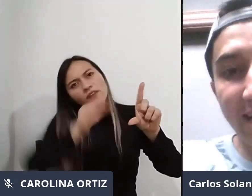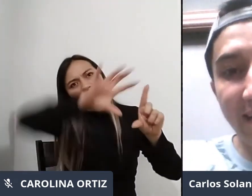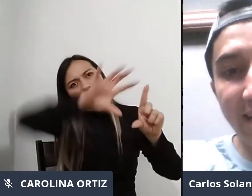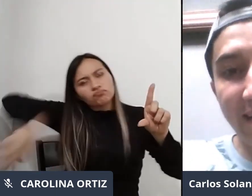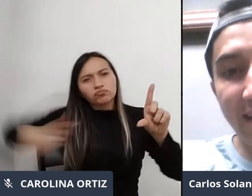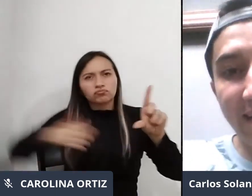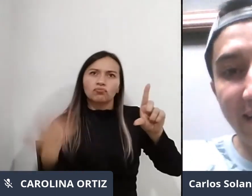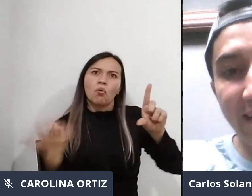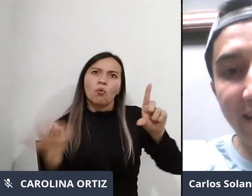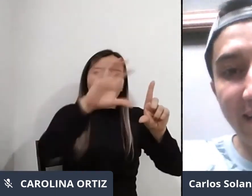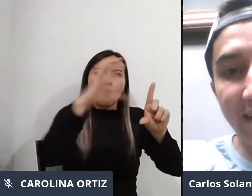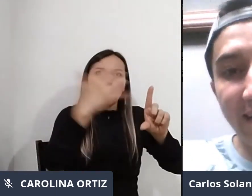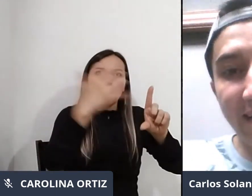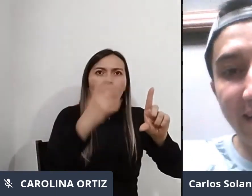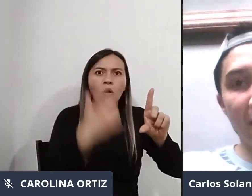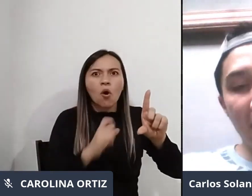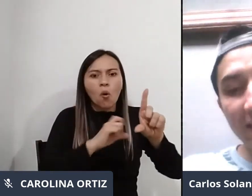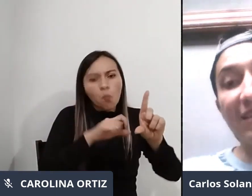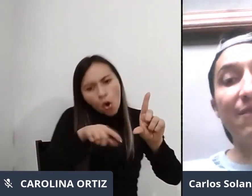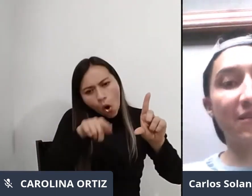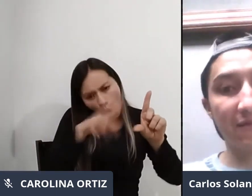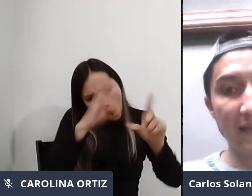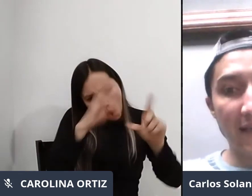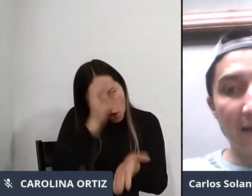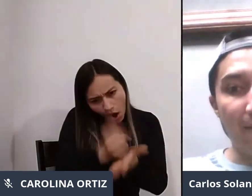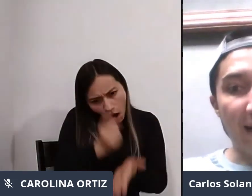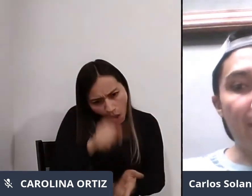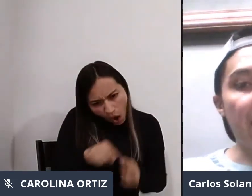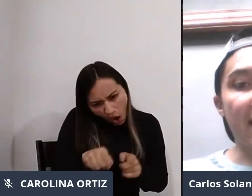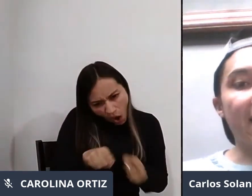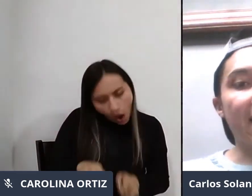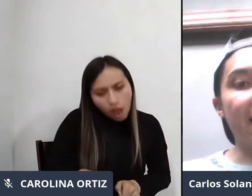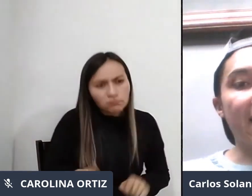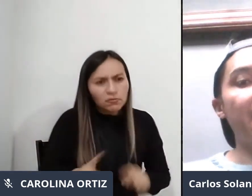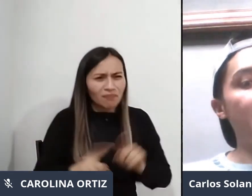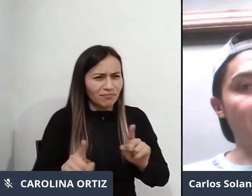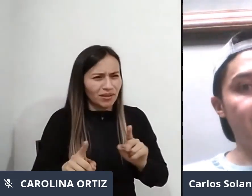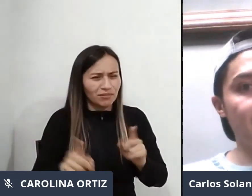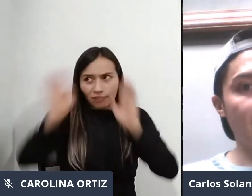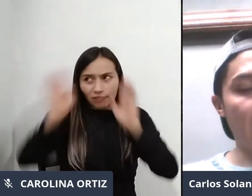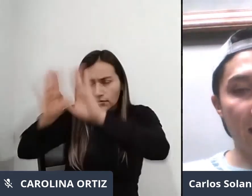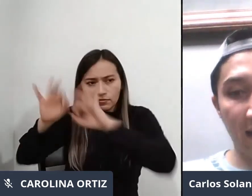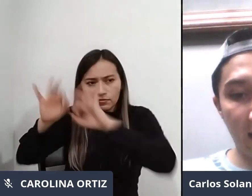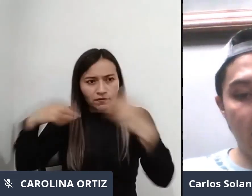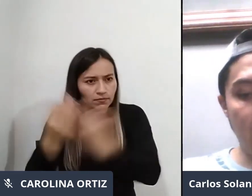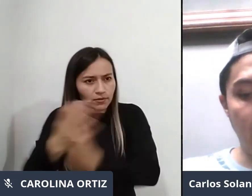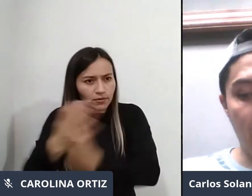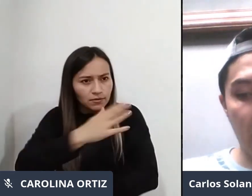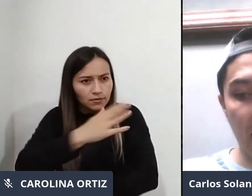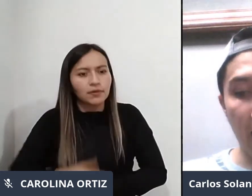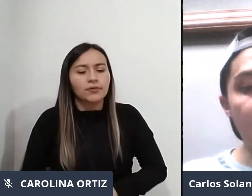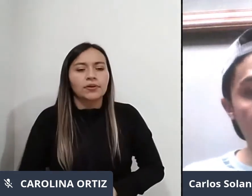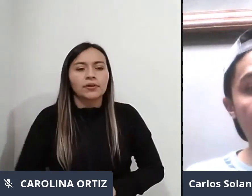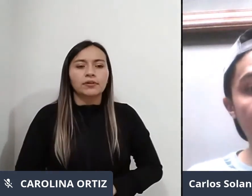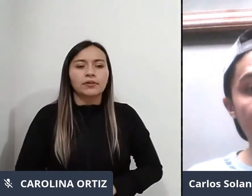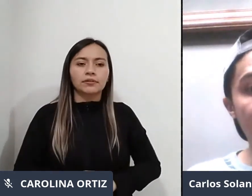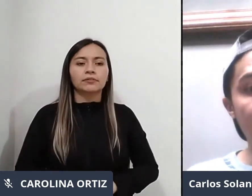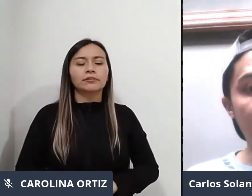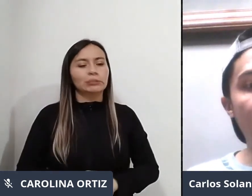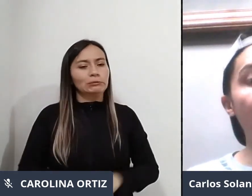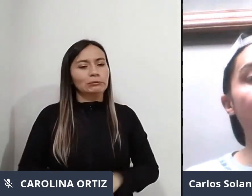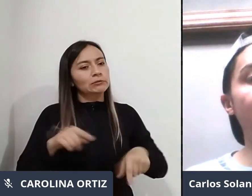pendientes. Entonces también es una invitación para empezar también a ver eso. A ver